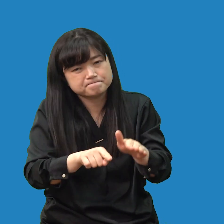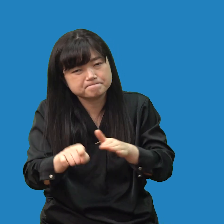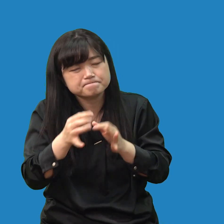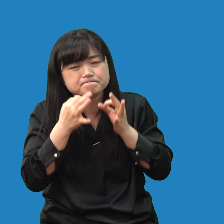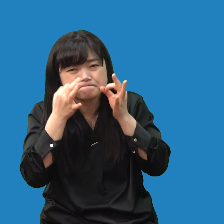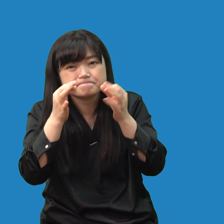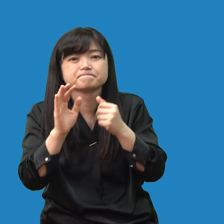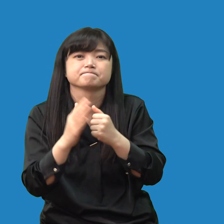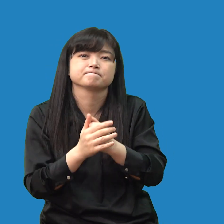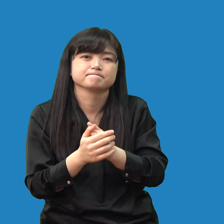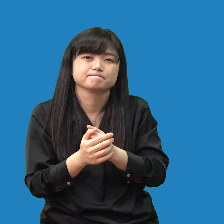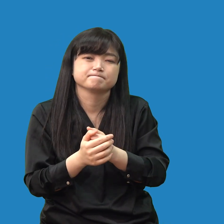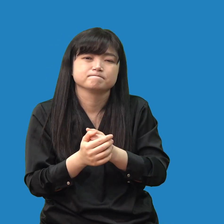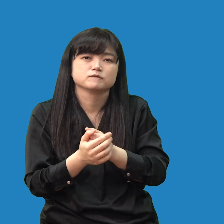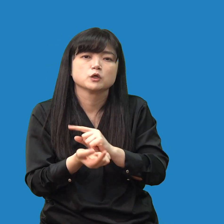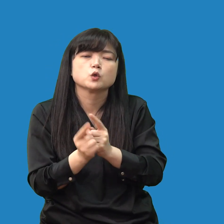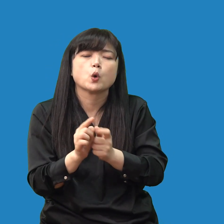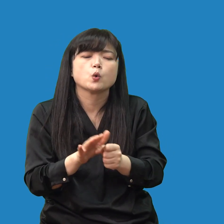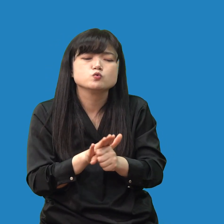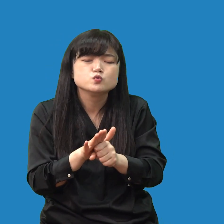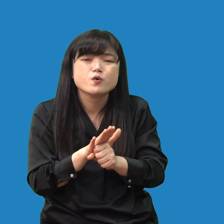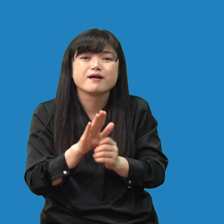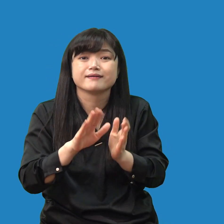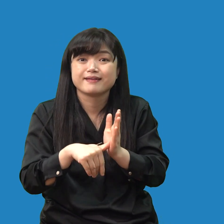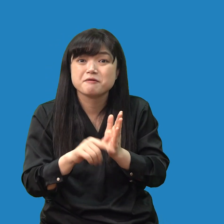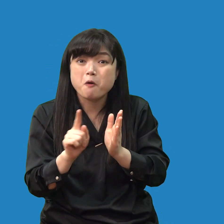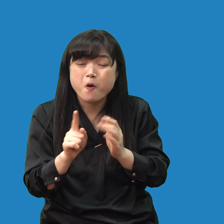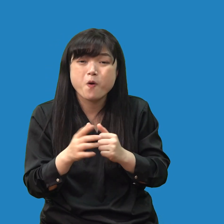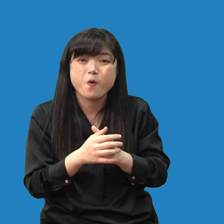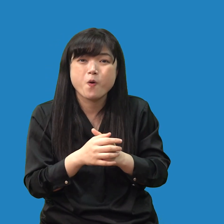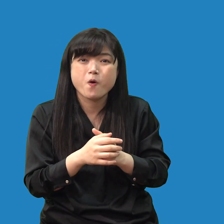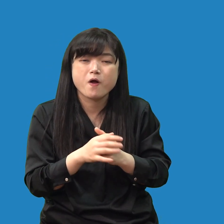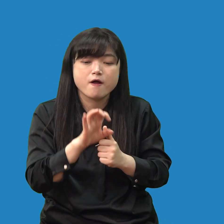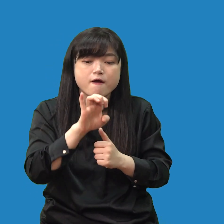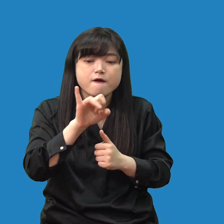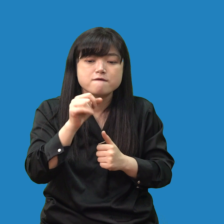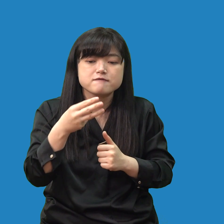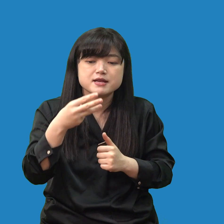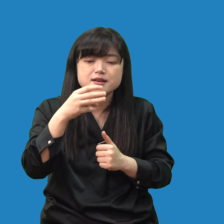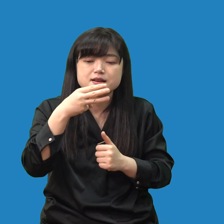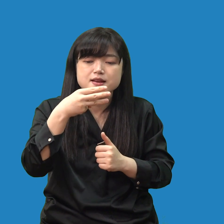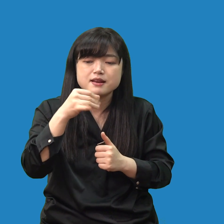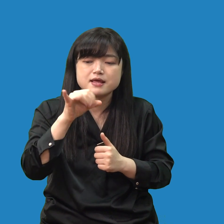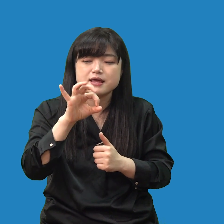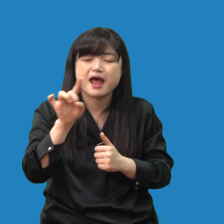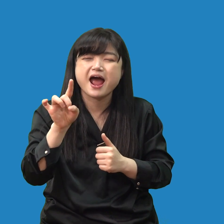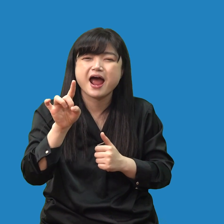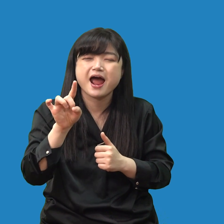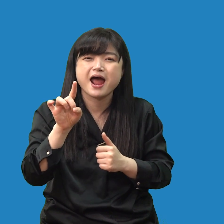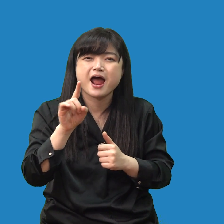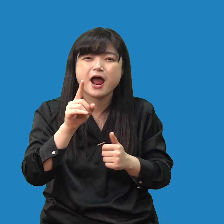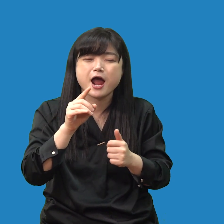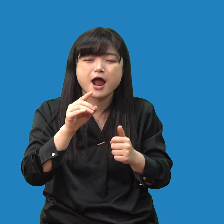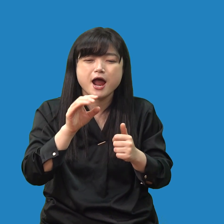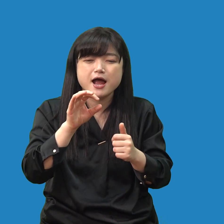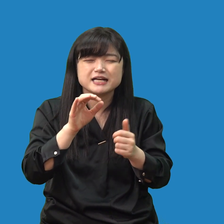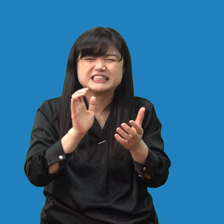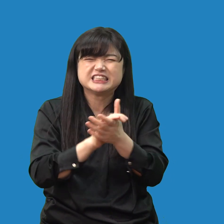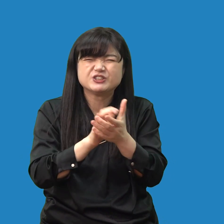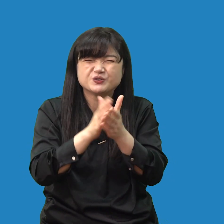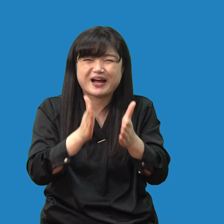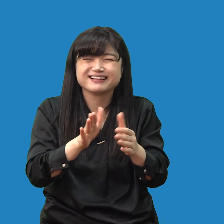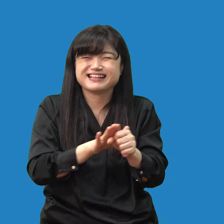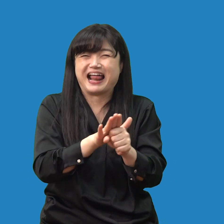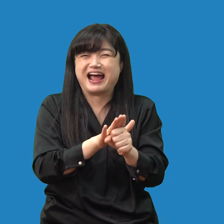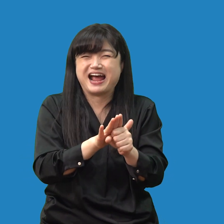여기에 이제 형제를 사랑하고 서로 우애하라고 할 때 우리 필리아, 이 우정을 뜻하는 사랑이죠. 필리아라는 단어가